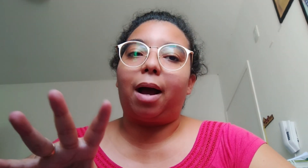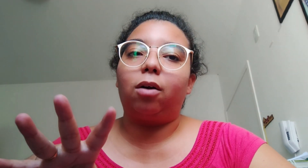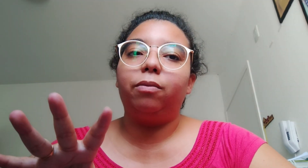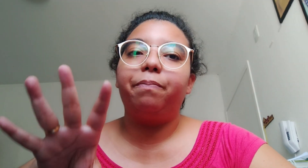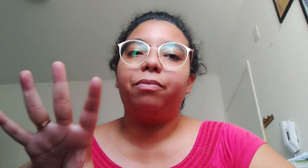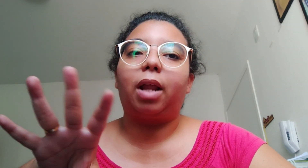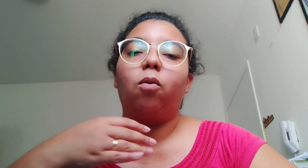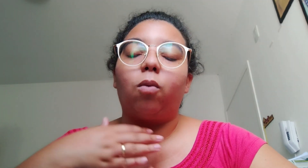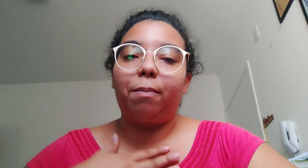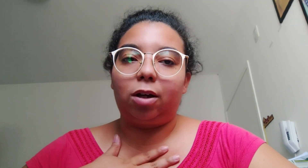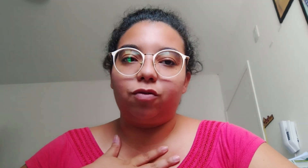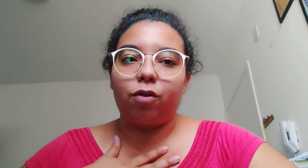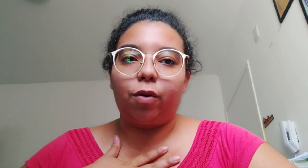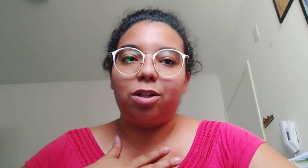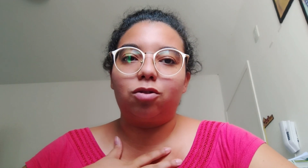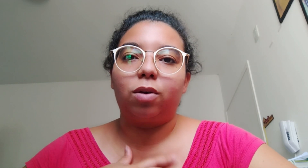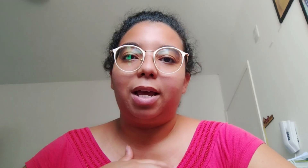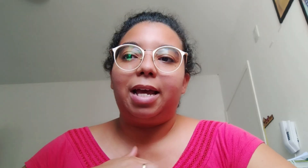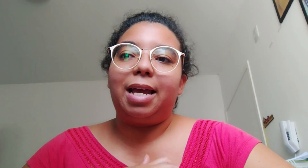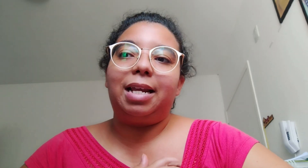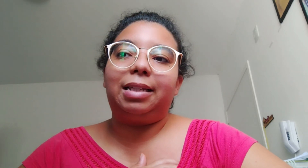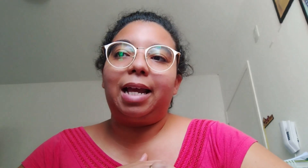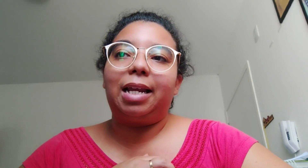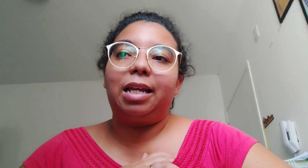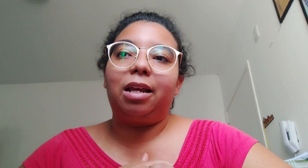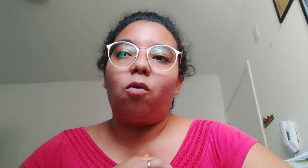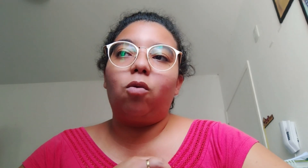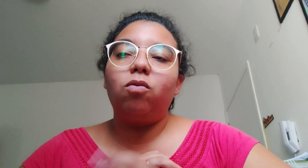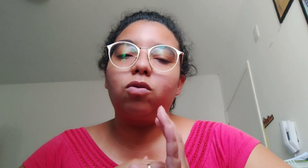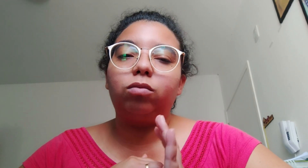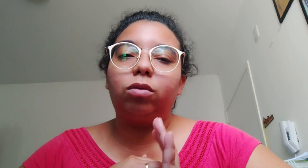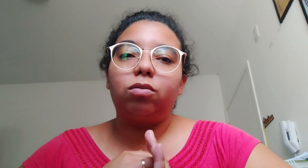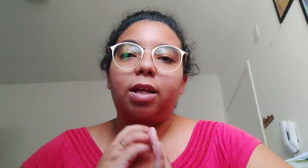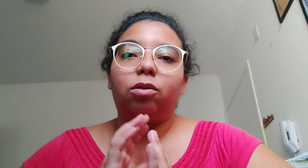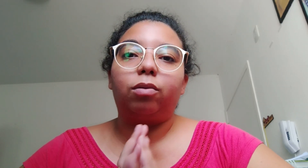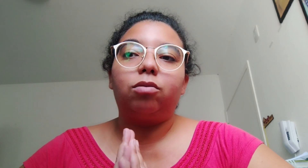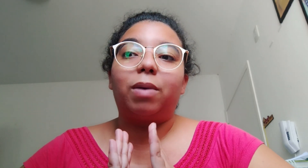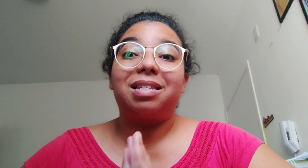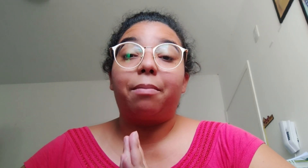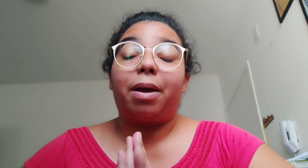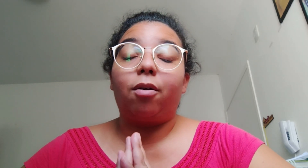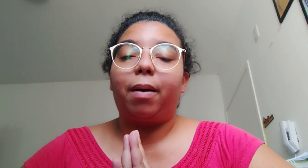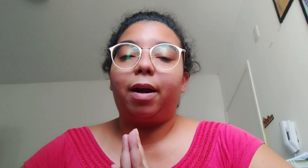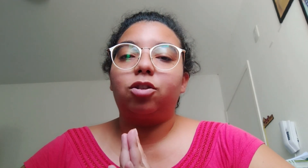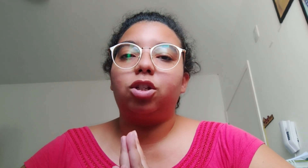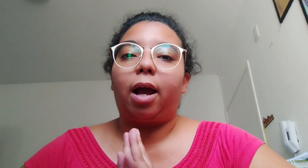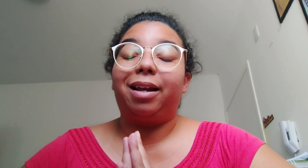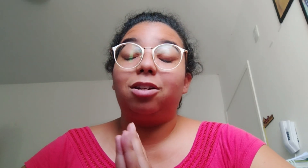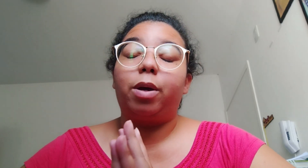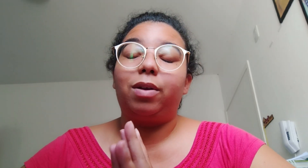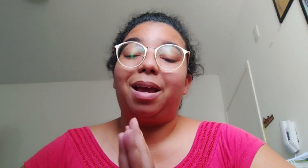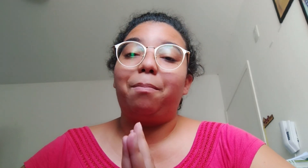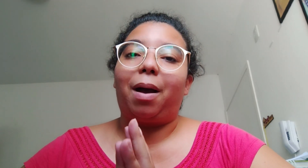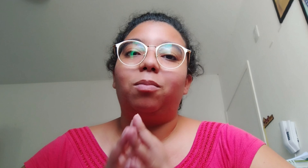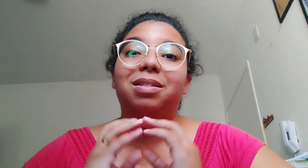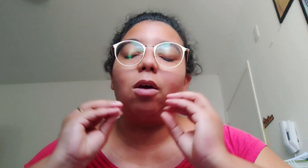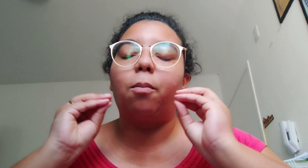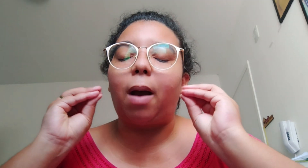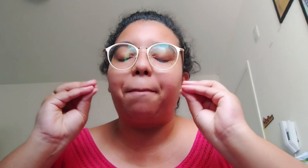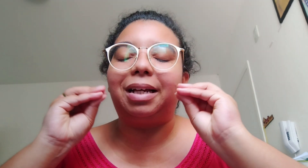pago, tá? O aplicativo que eu conheço, ele tem ali alguns conteúdos gratuitos, mas a maior parte, a grande maioria é pago, mas ele é um